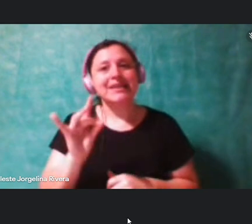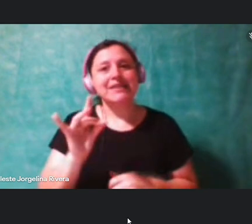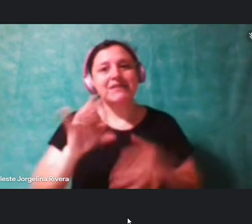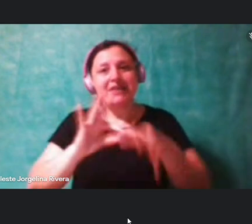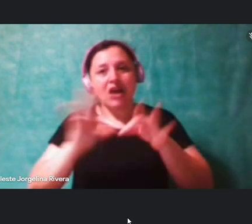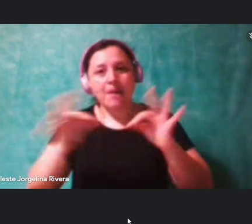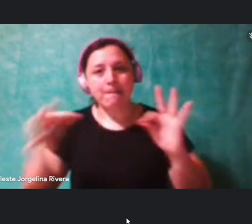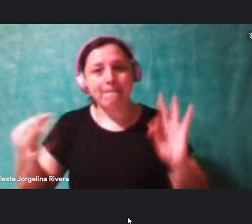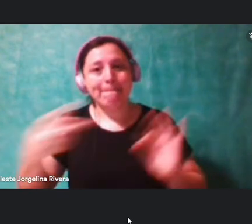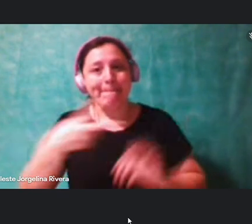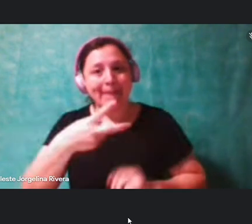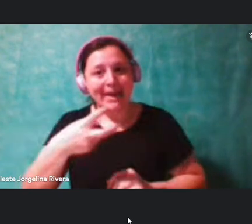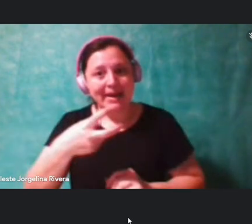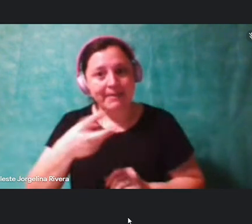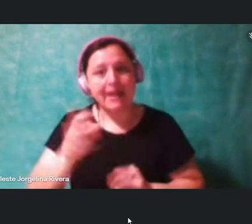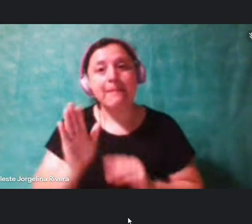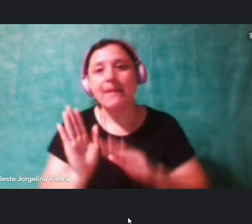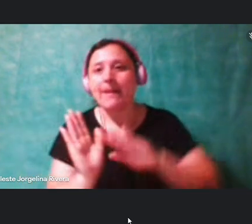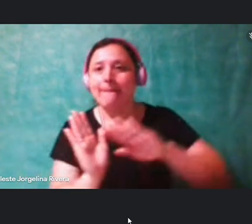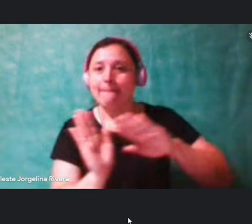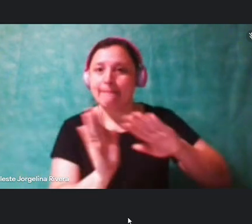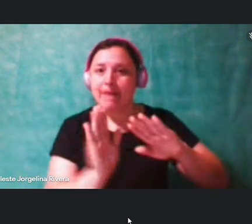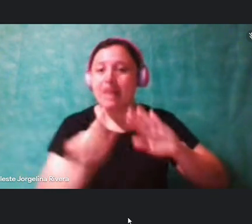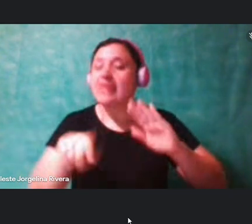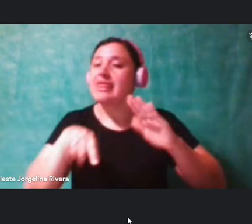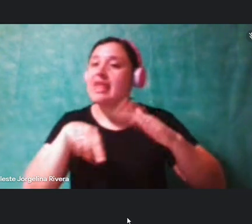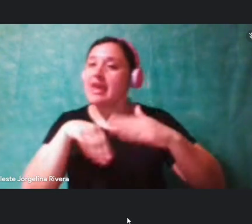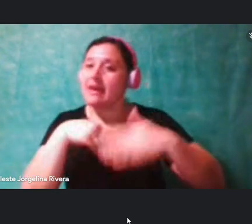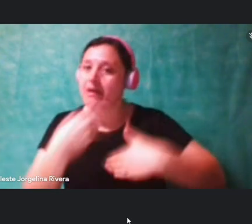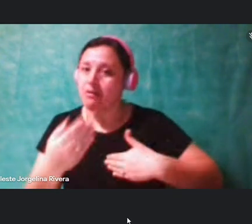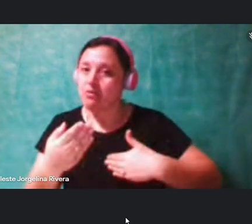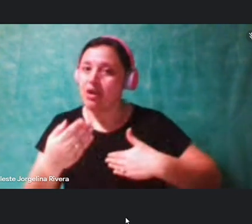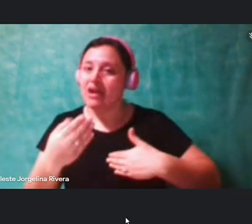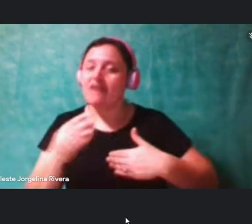algo en la que acordamos ya todos los criterios, ¿sí? A esta